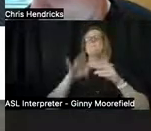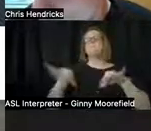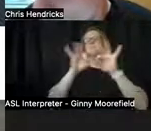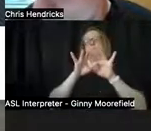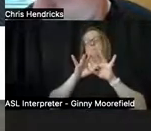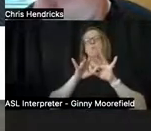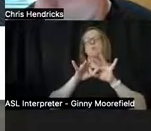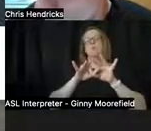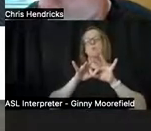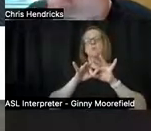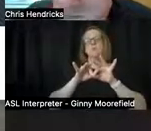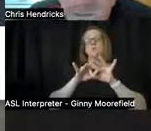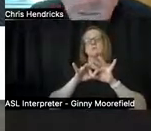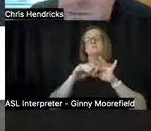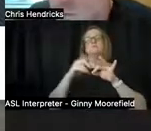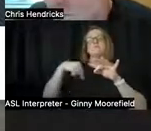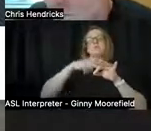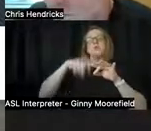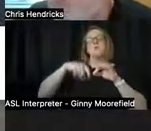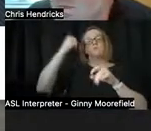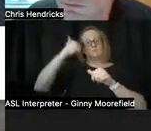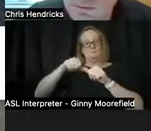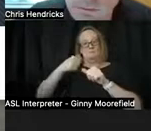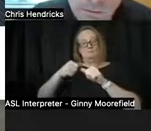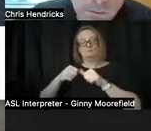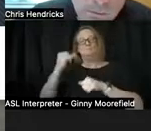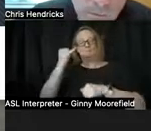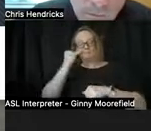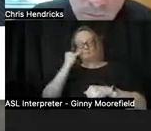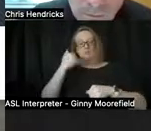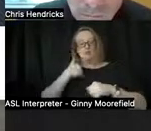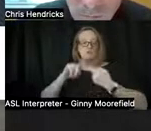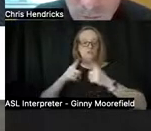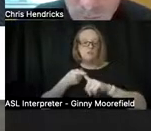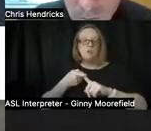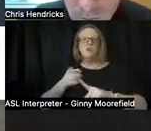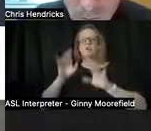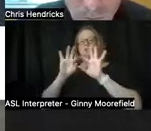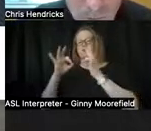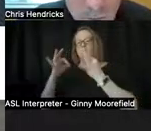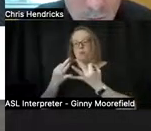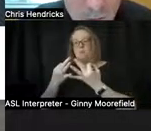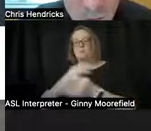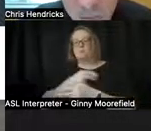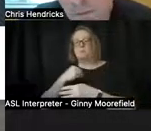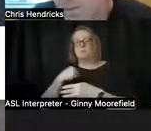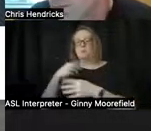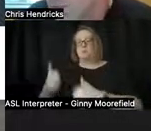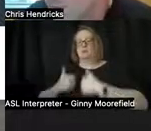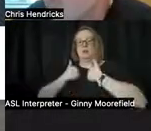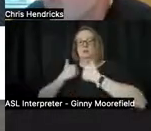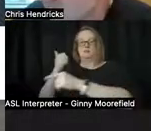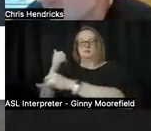su protagonismo Pero bueno es importante también que nosotros recordemos que si tenemos un amigo en una